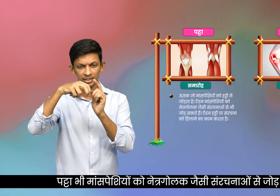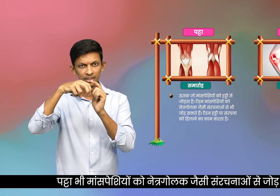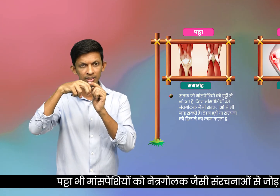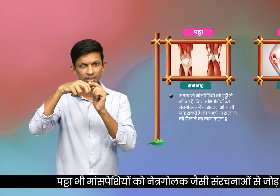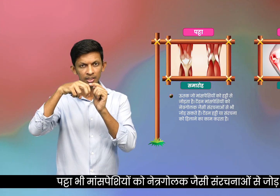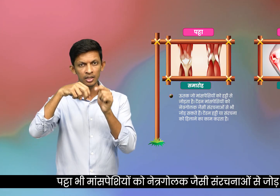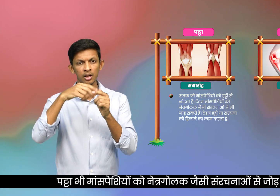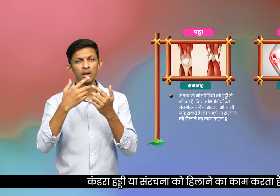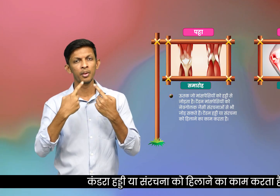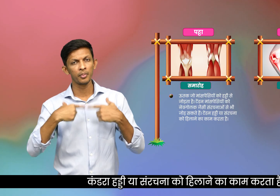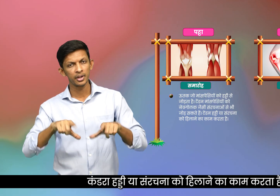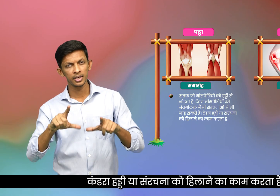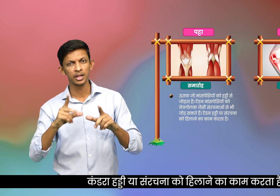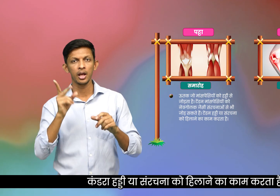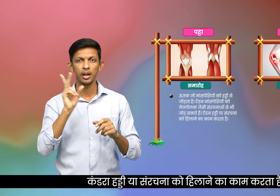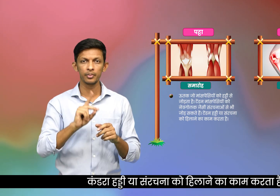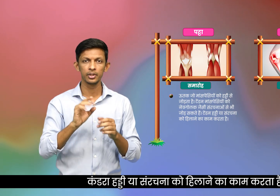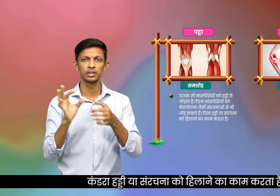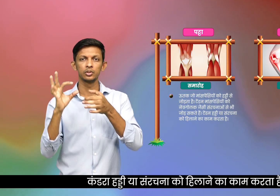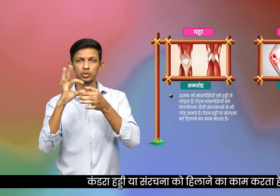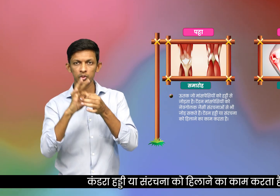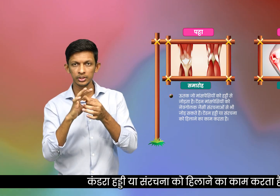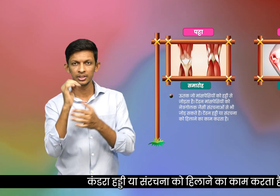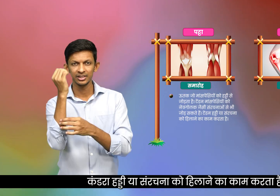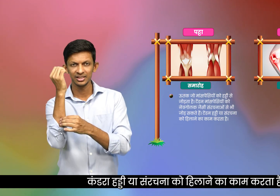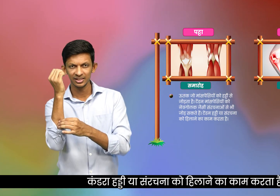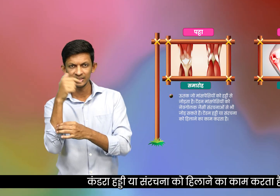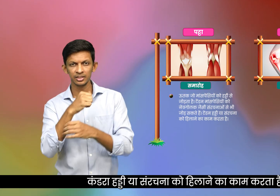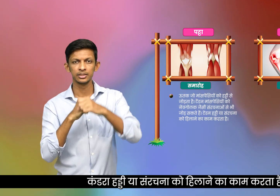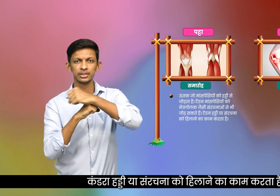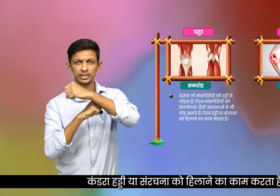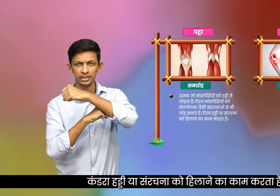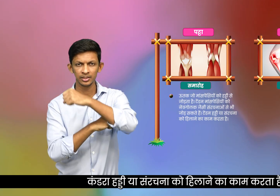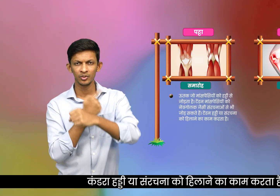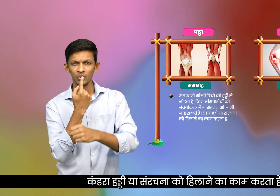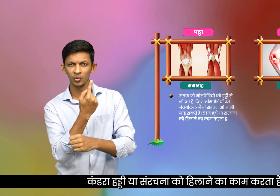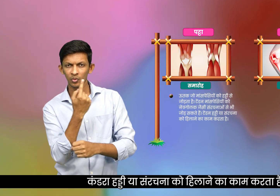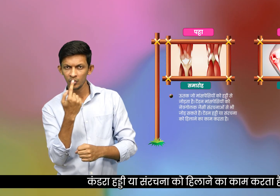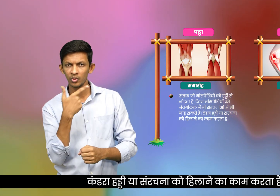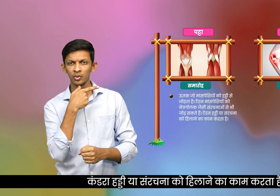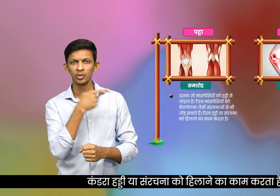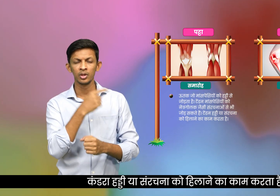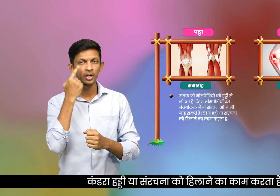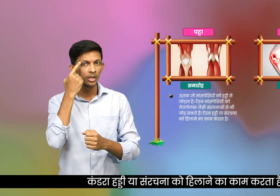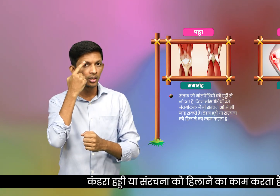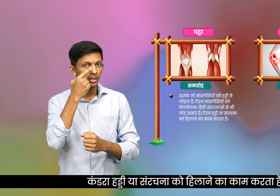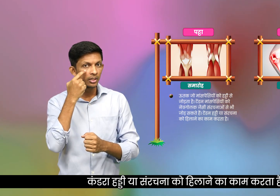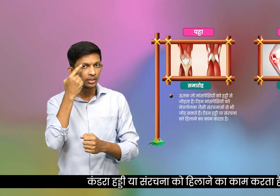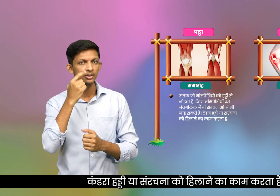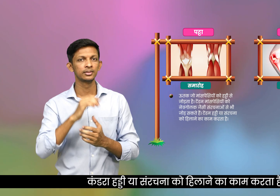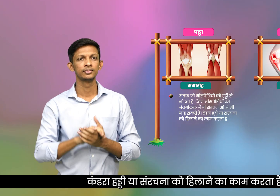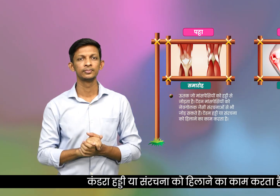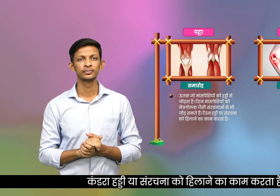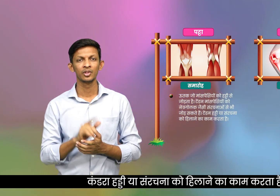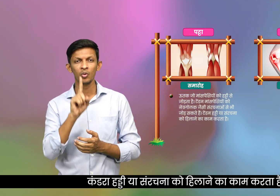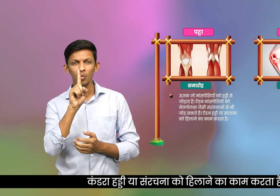जोड़ सकते हैं। कंडरा हड्डी या संरचना को हिलाने का काम करता है।